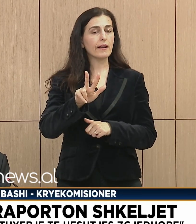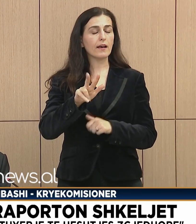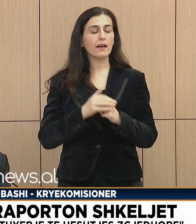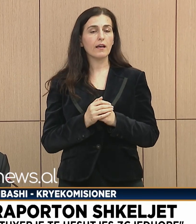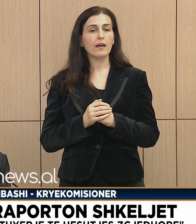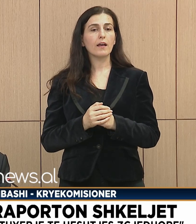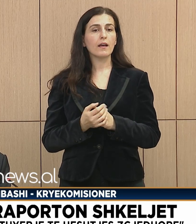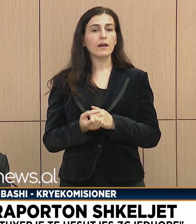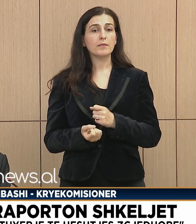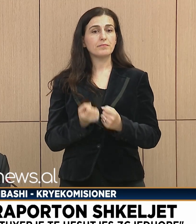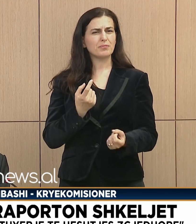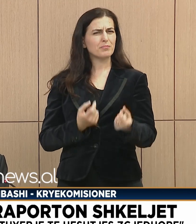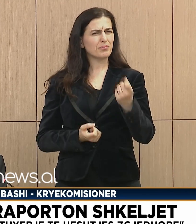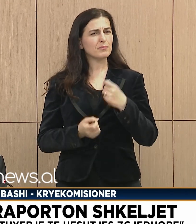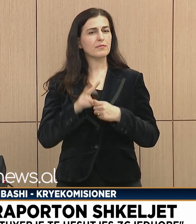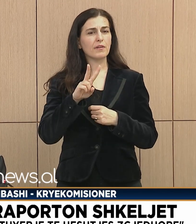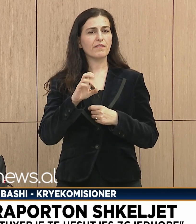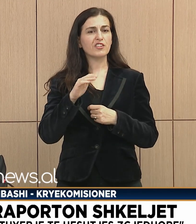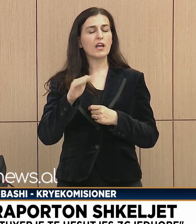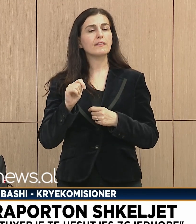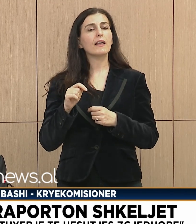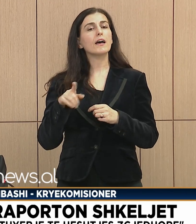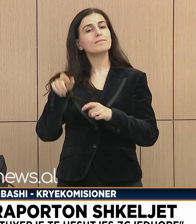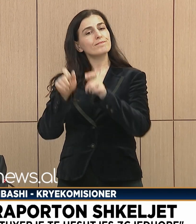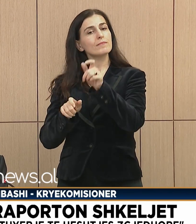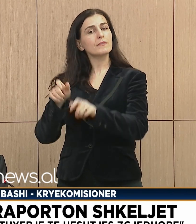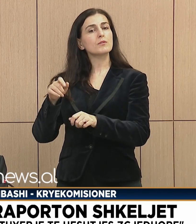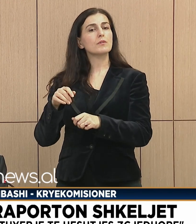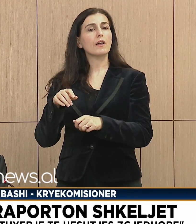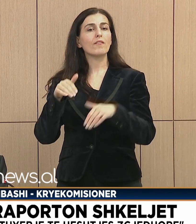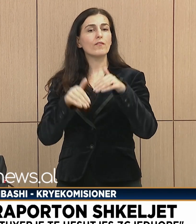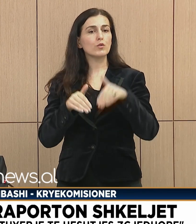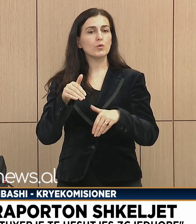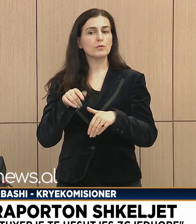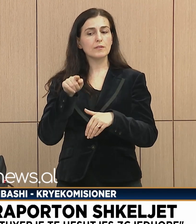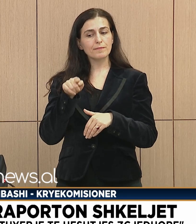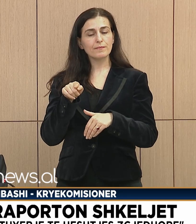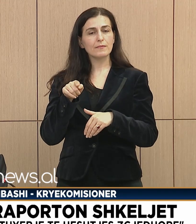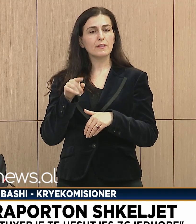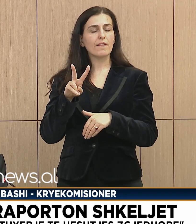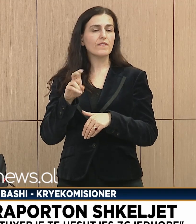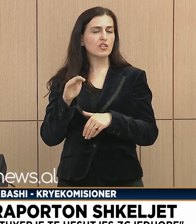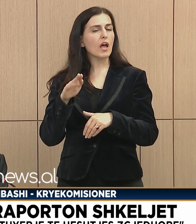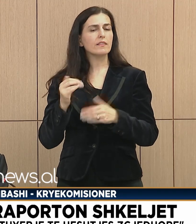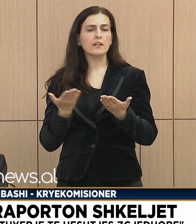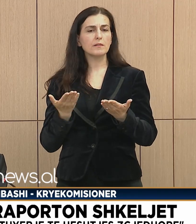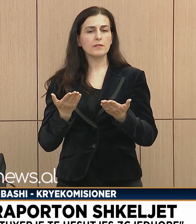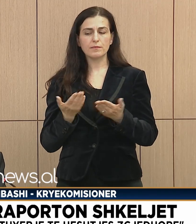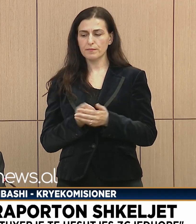6273 raste të veçanta votuesish ose identifikimesh të veçanta,